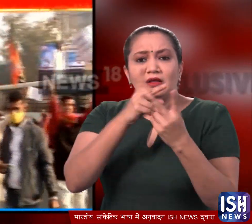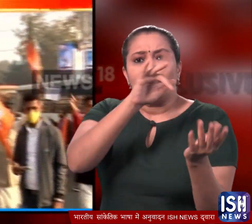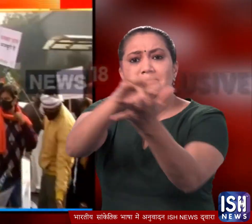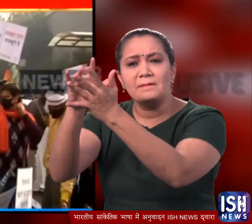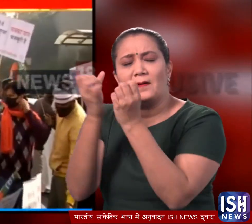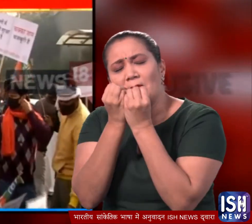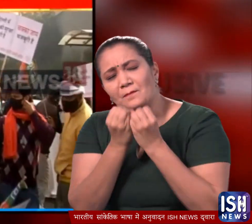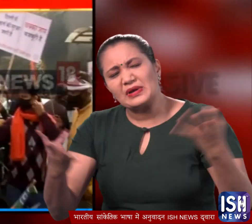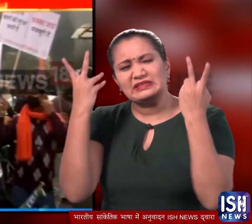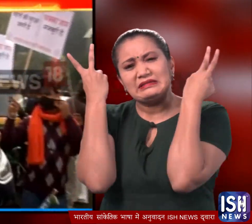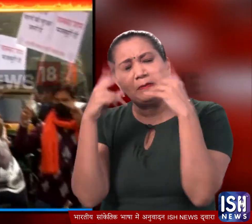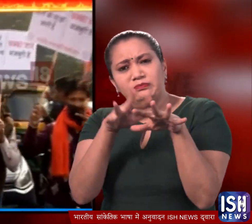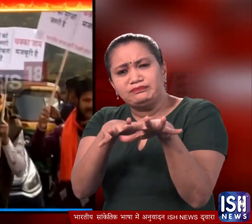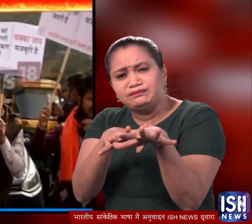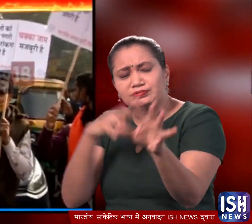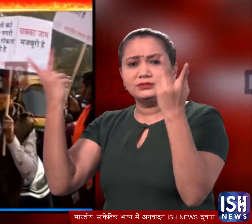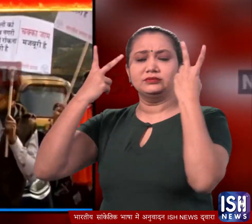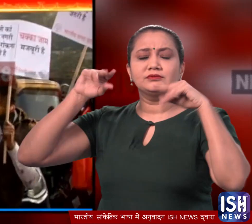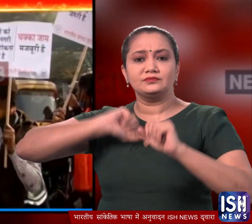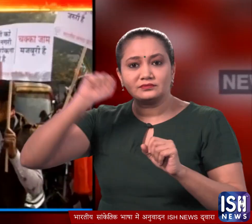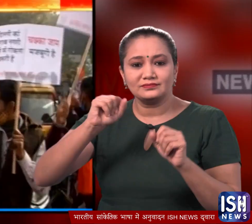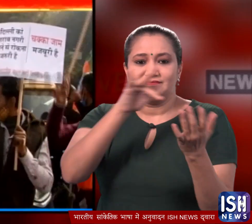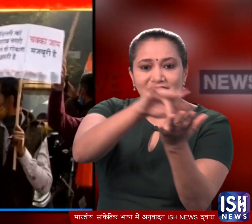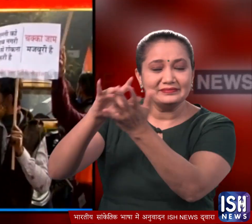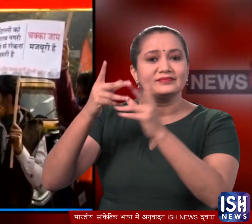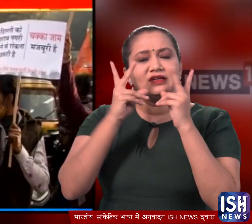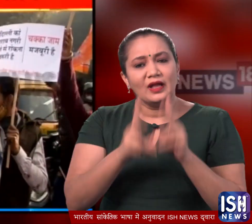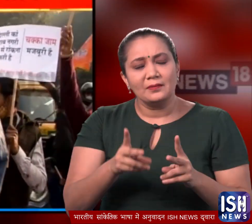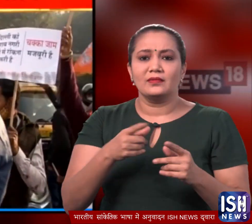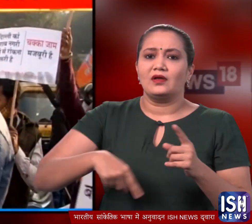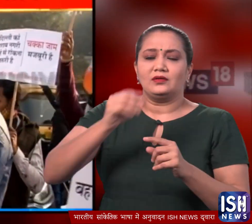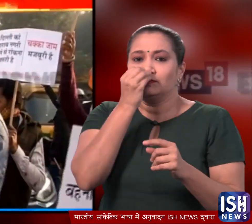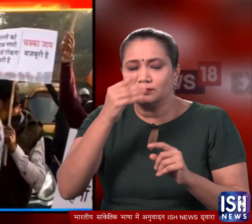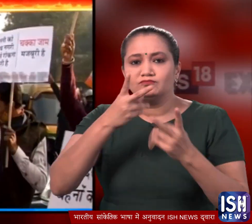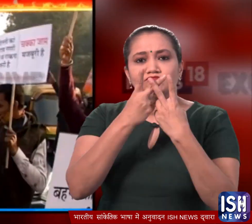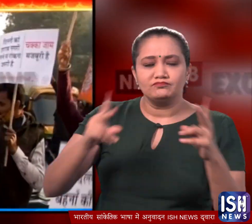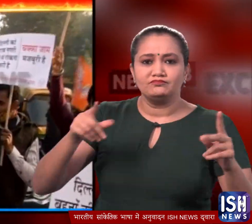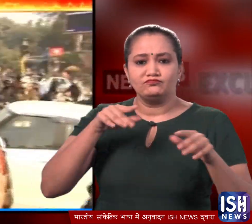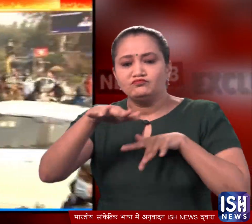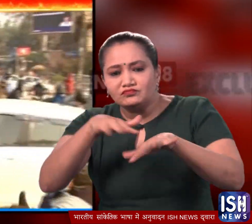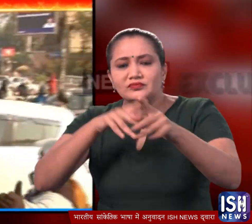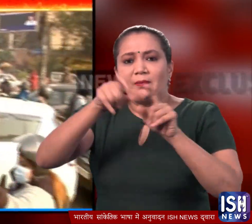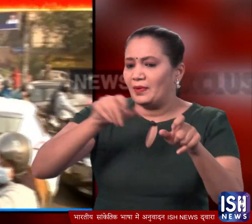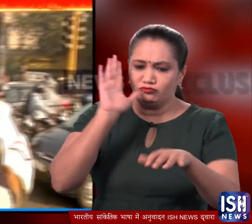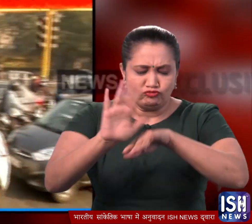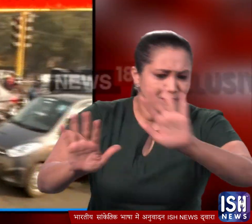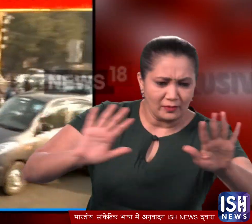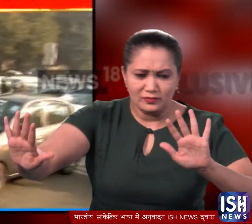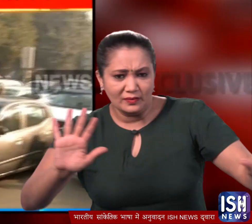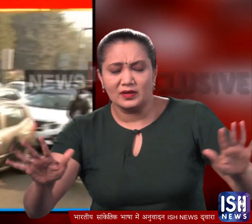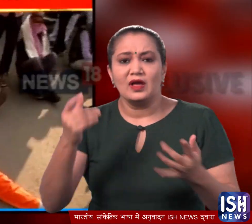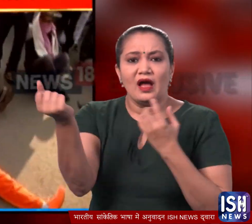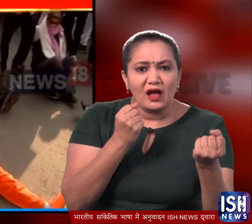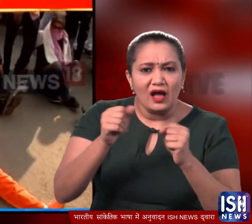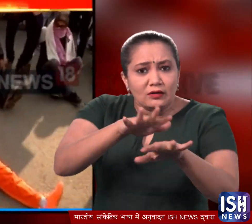जाम कर दिया। प्रदर्शन की जहां जहां से तस्वीरें आईं, सब में पार्टी के कार्यकर्ता आने जाने वालों को रोकते नजर आए, जिससे गाड़ियों की लंबी लाइन